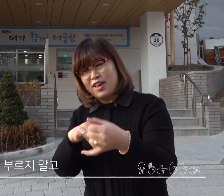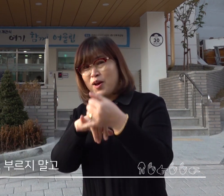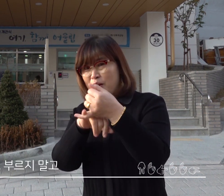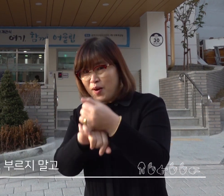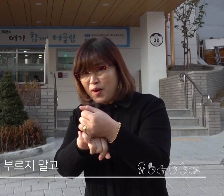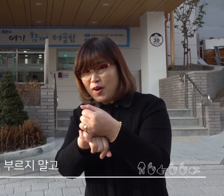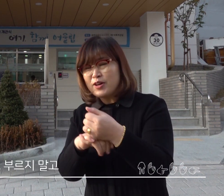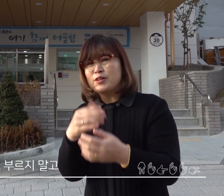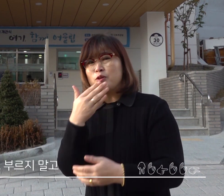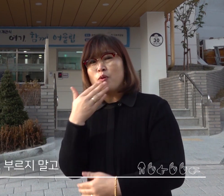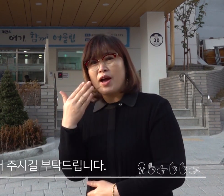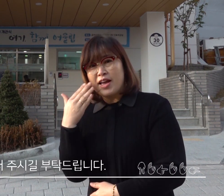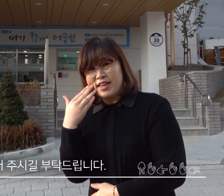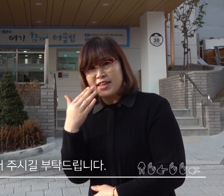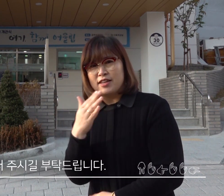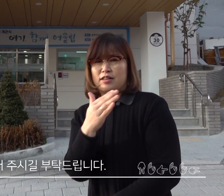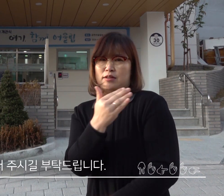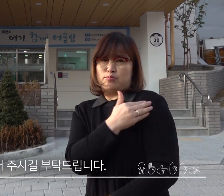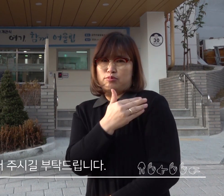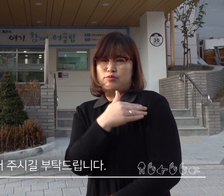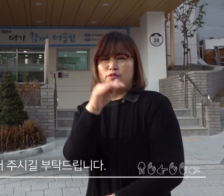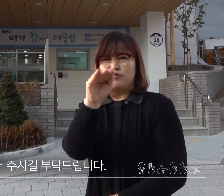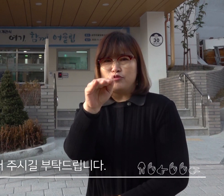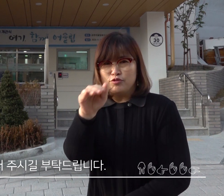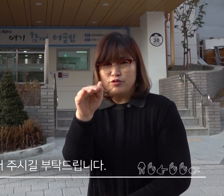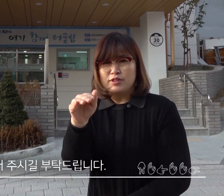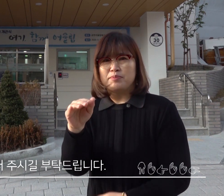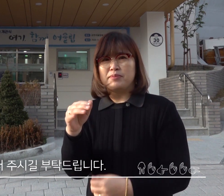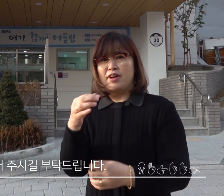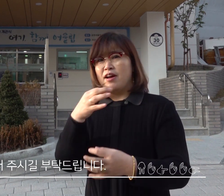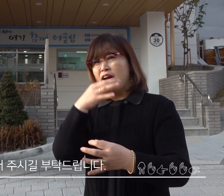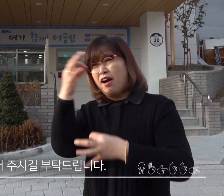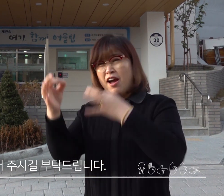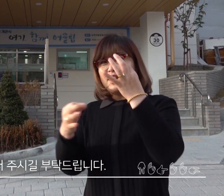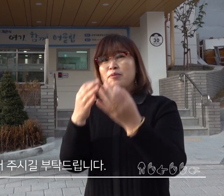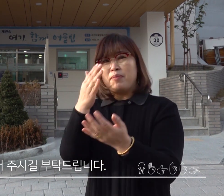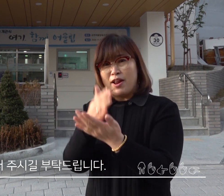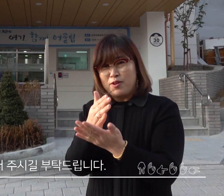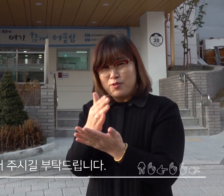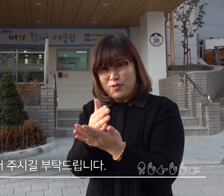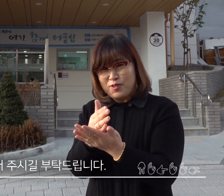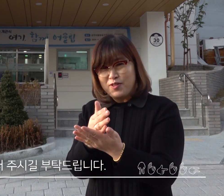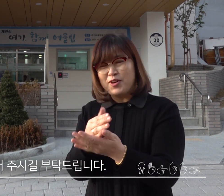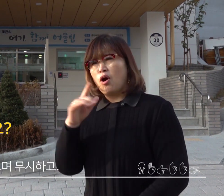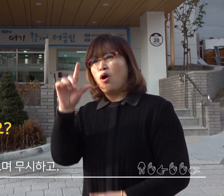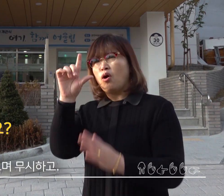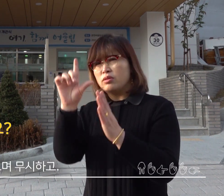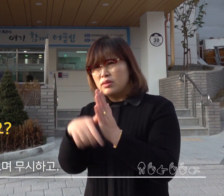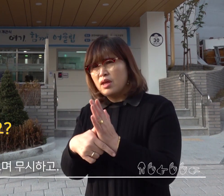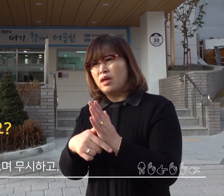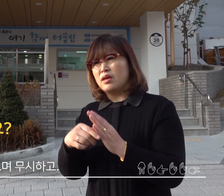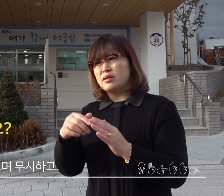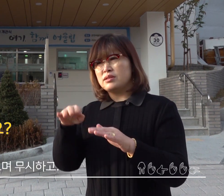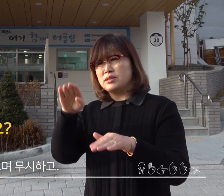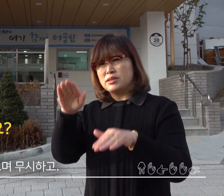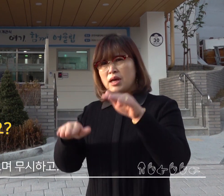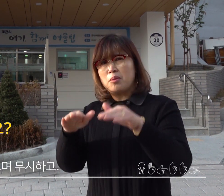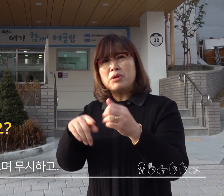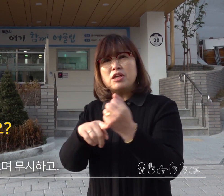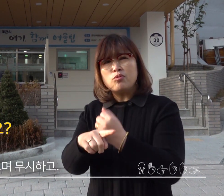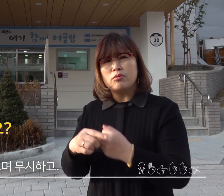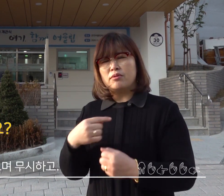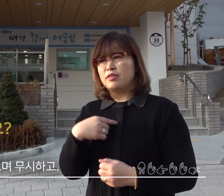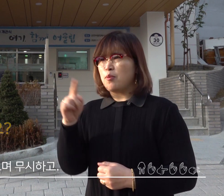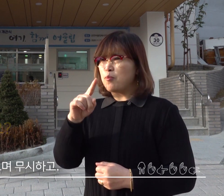땐 음성으로 부르지 말고 꼭 손으로 어깨를 쳐서 불러주시길 부탁드립니다. 차별을